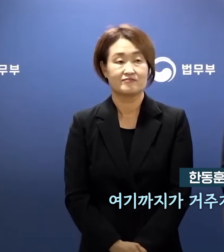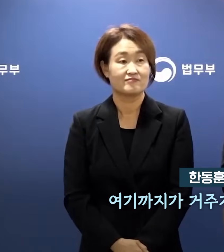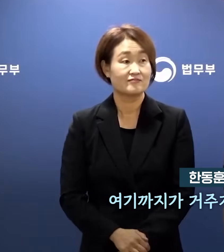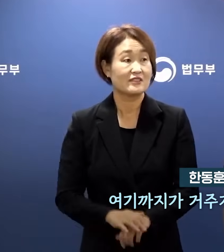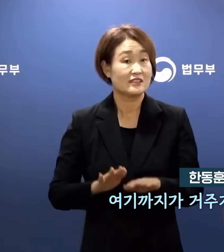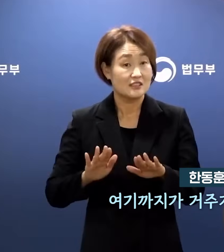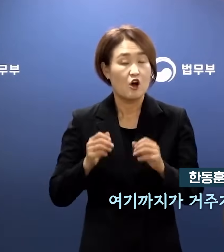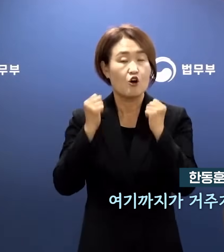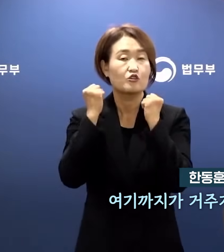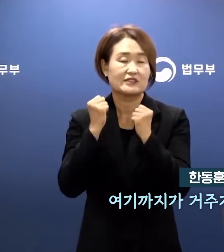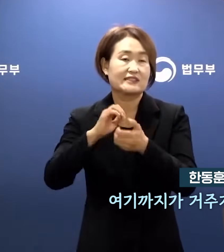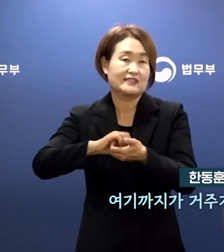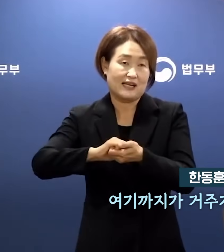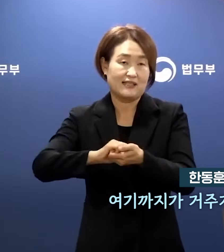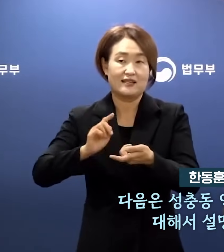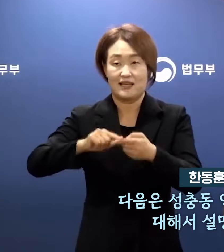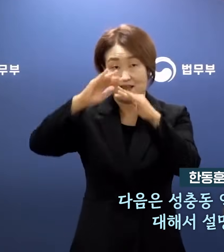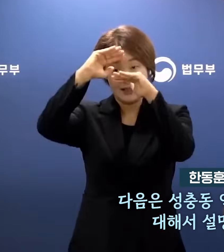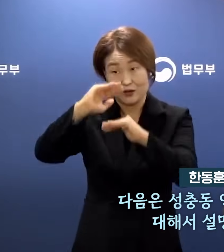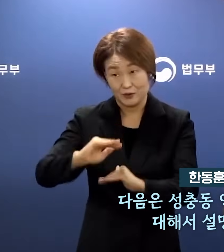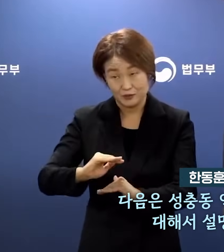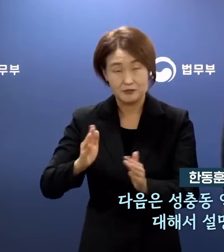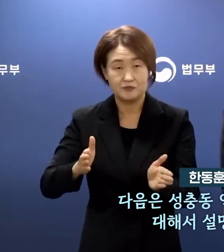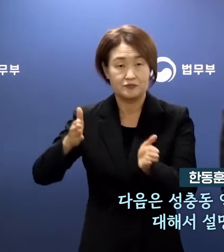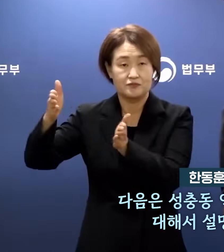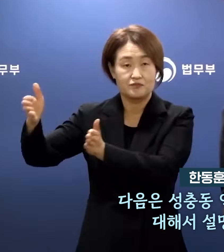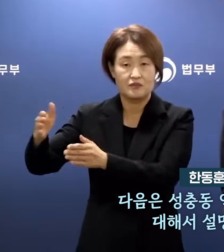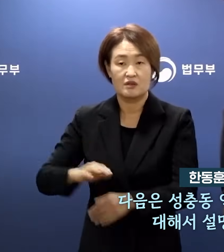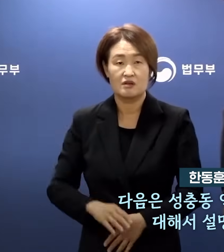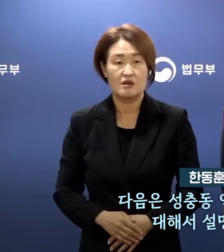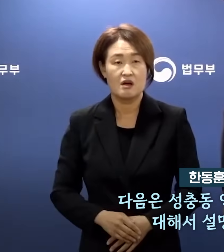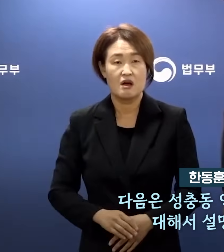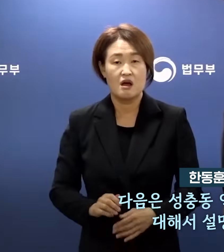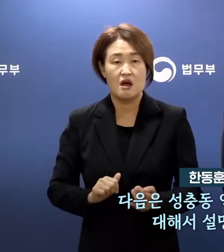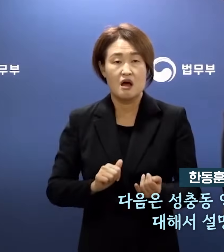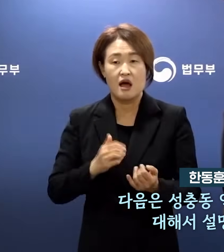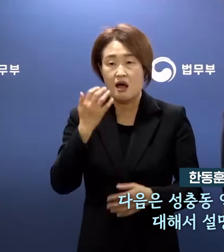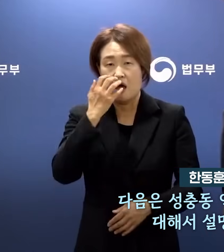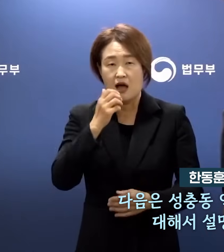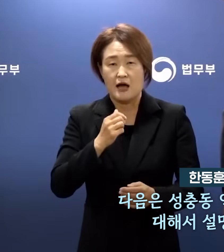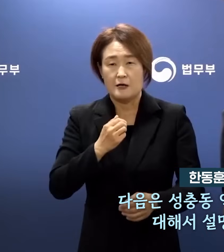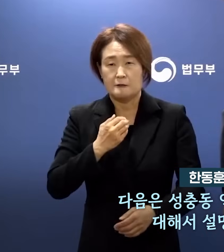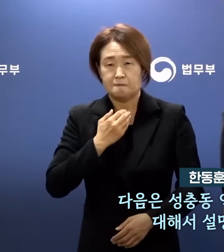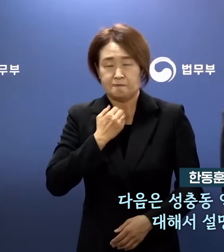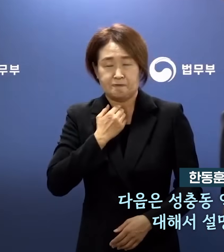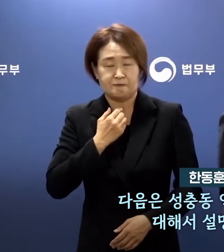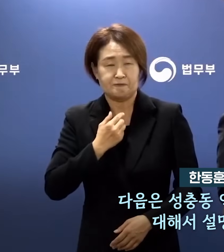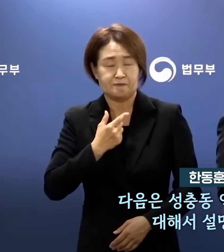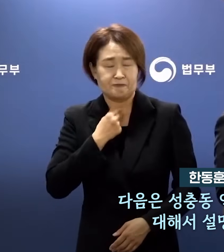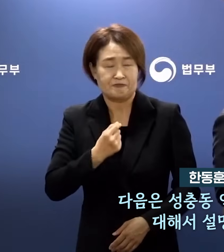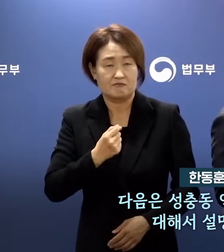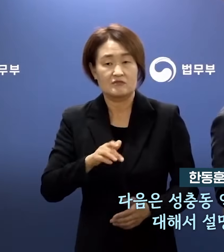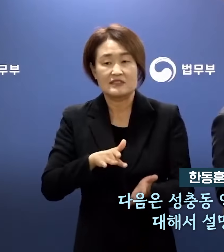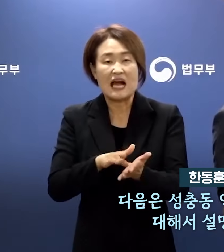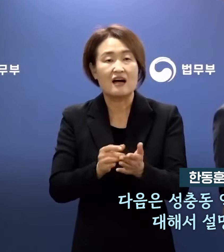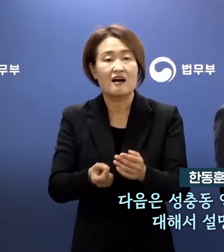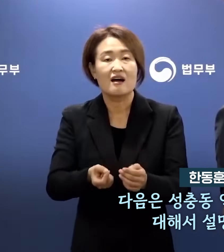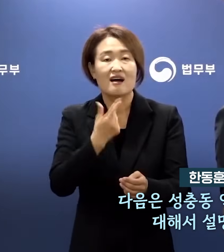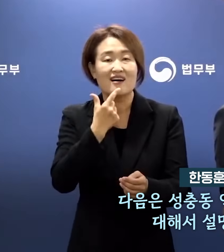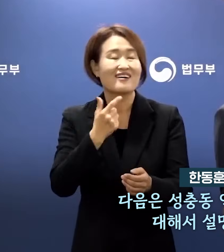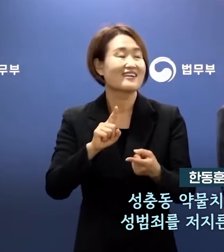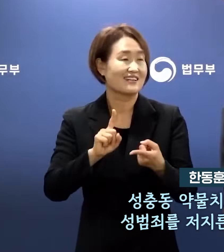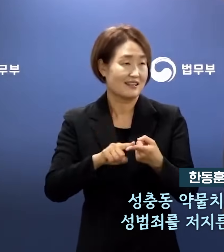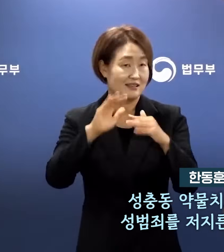여기까지가 거주지 제한에 관한 겁니다. 다음은 성충동 약물치료법 개정안에 대해서 설명드리겠습니다.